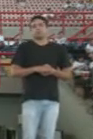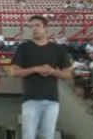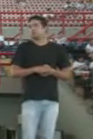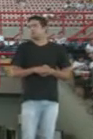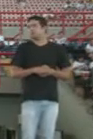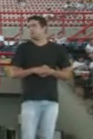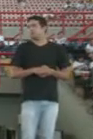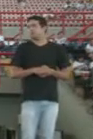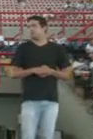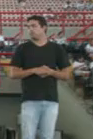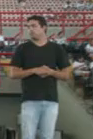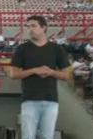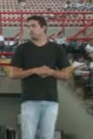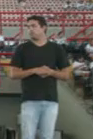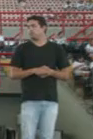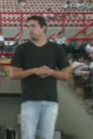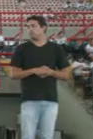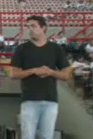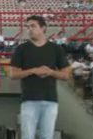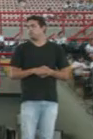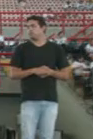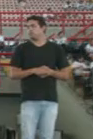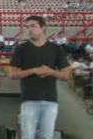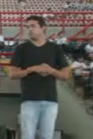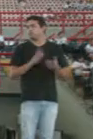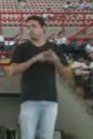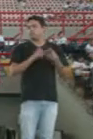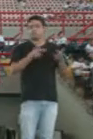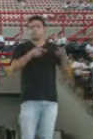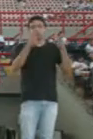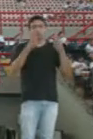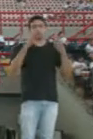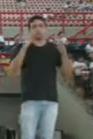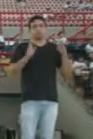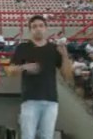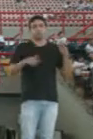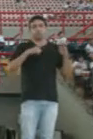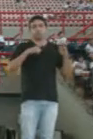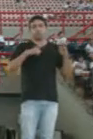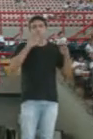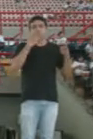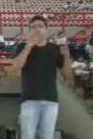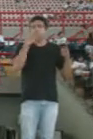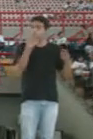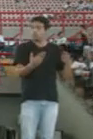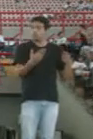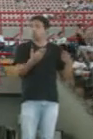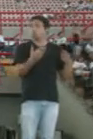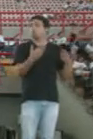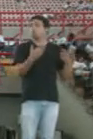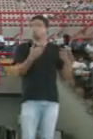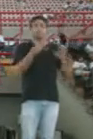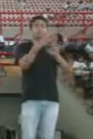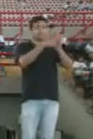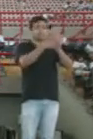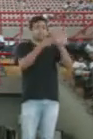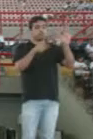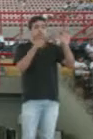ok, ajudou muito. Continuando. Considerando os elementos para uma tipologia, podemos